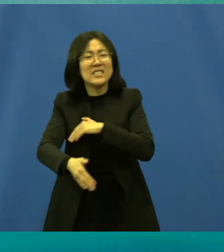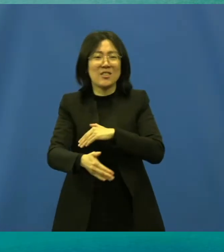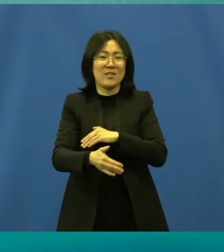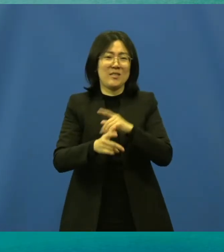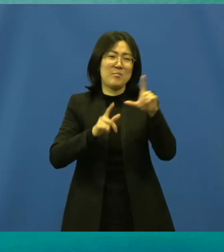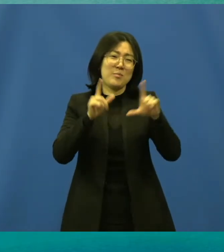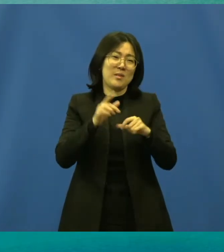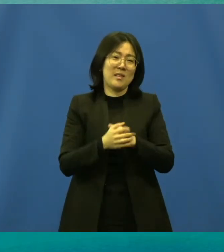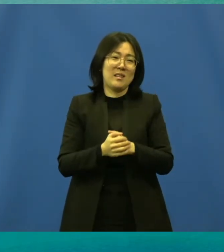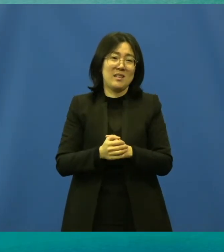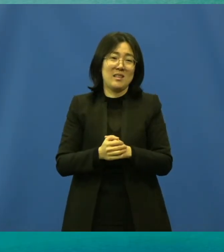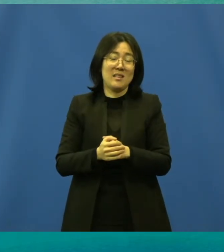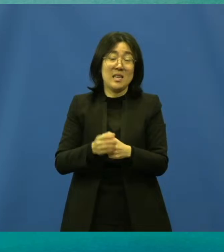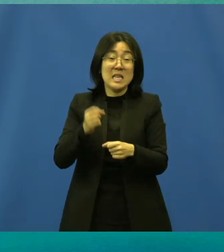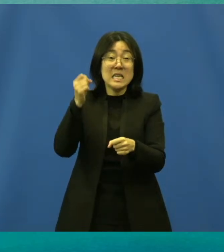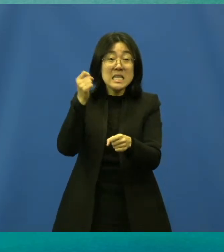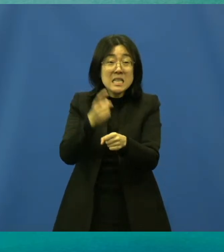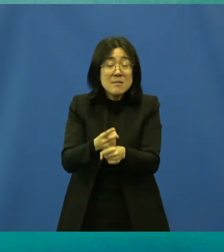이미 불은